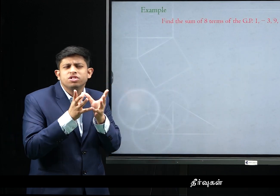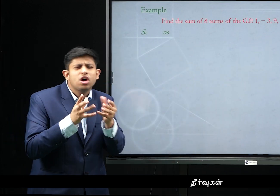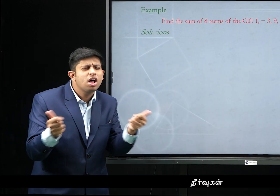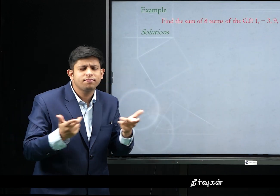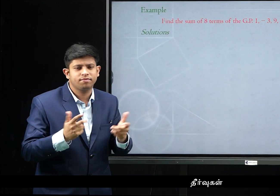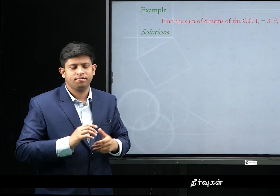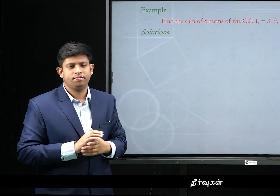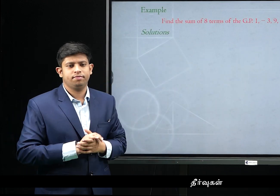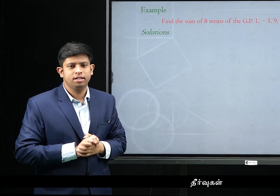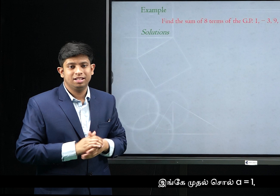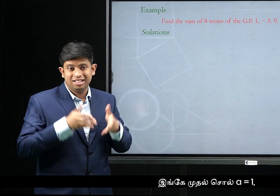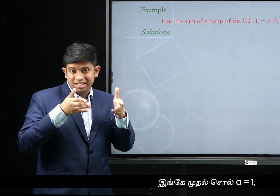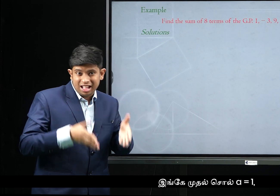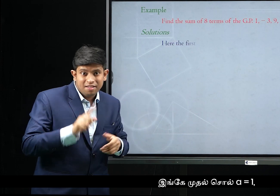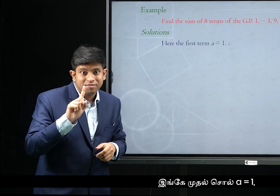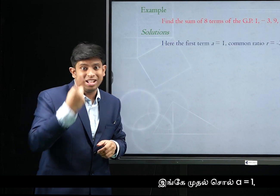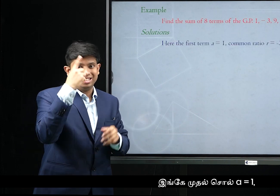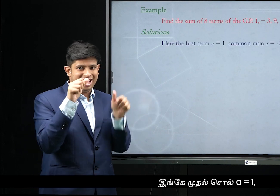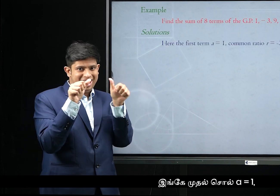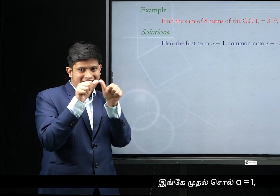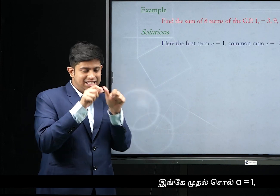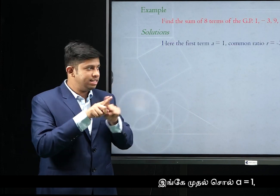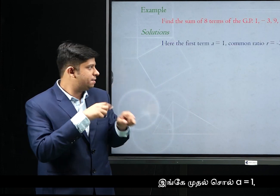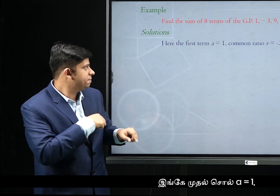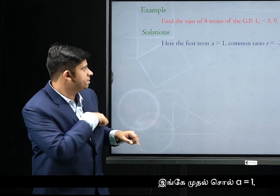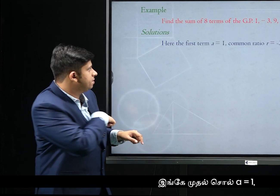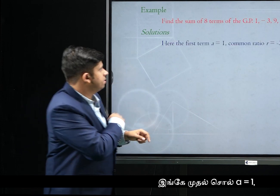தீர்வுகள். இங்கே முதல் சொல் ஏ ஈடு 1.